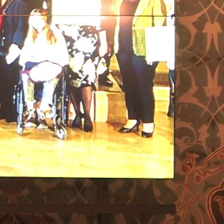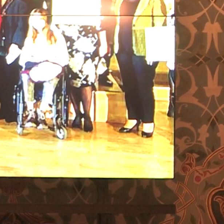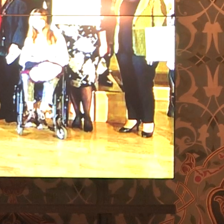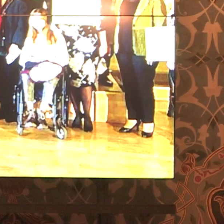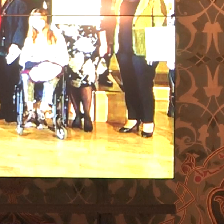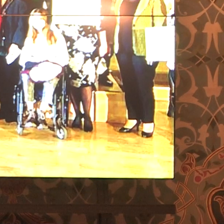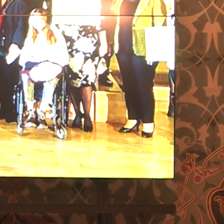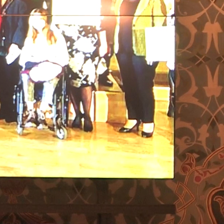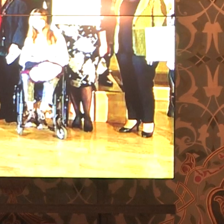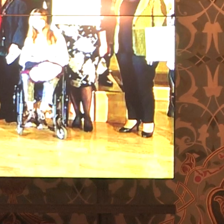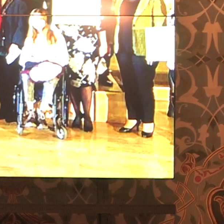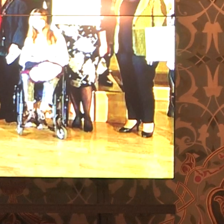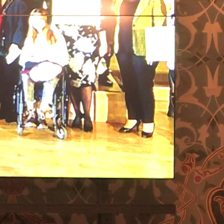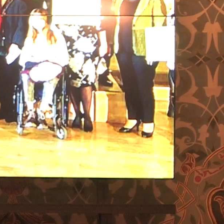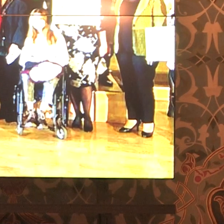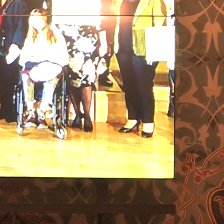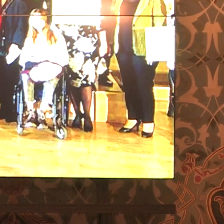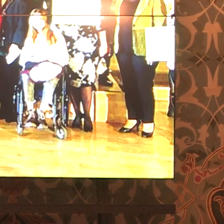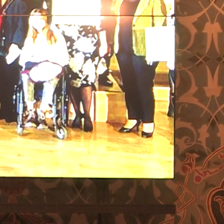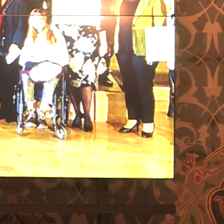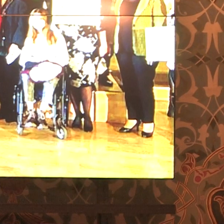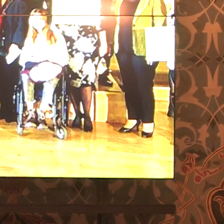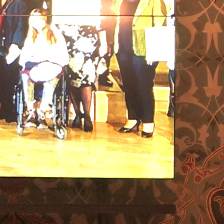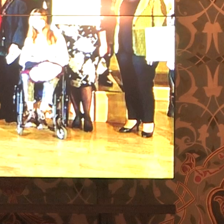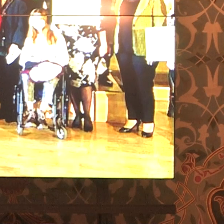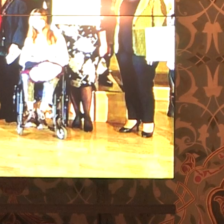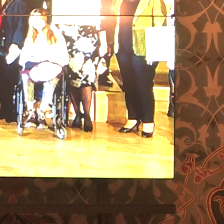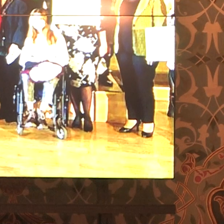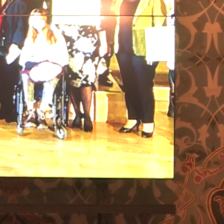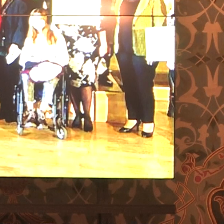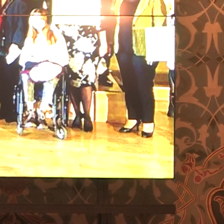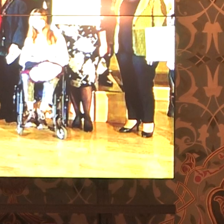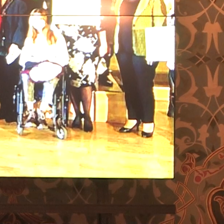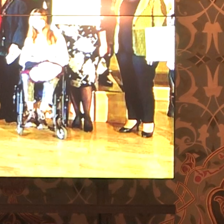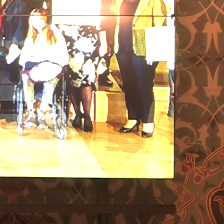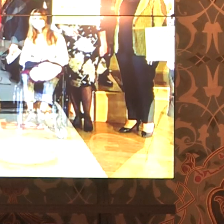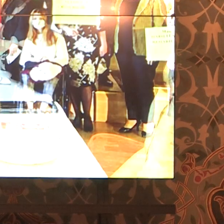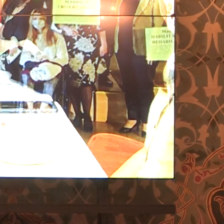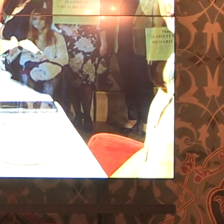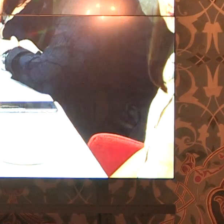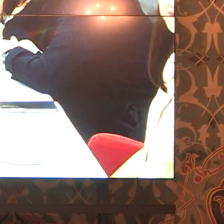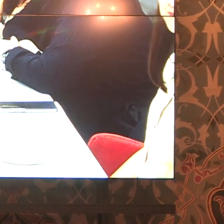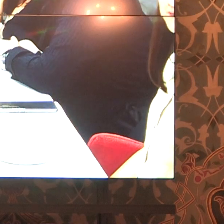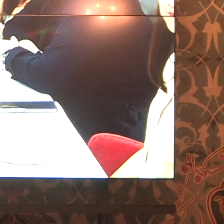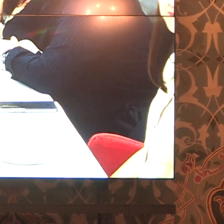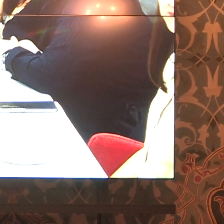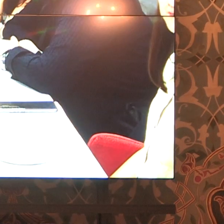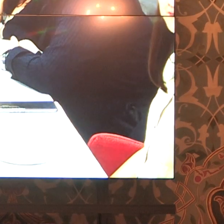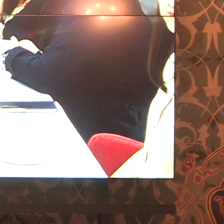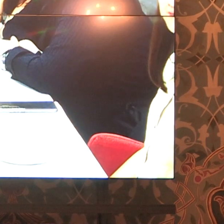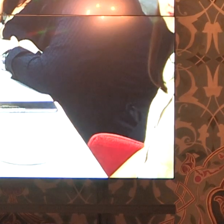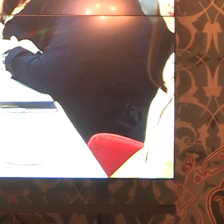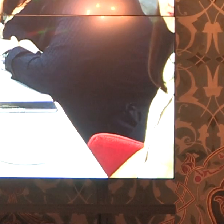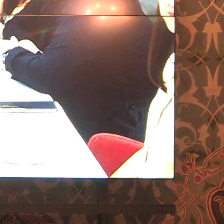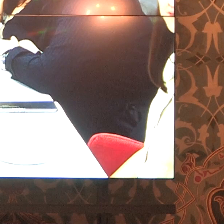Senkrosu'nun katılımcıları üzerine engellilik ve eleştirebilirlik ilgili bilgiler bulunan poz veriyor. Rektör Mahmutak ve